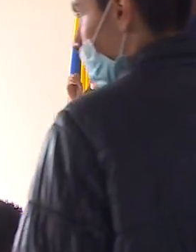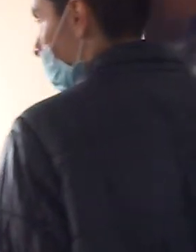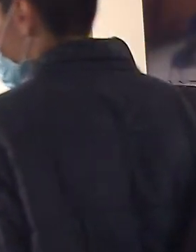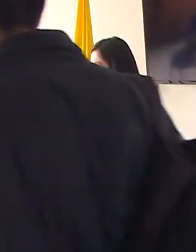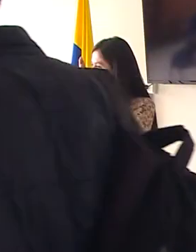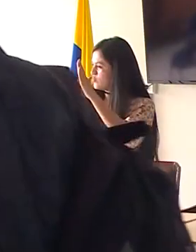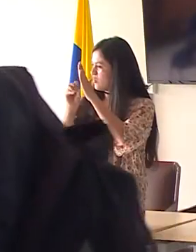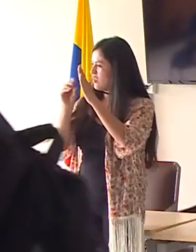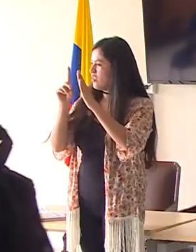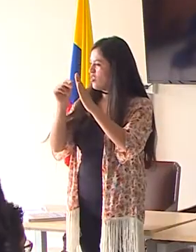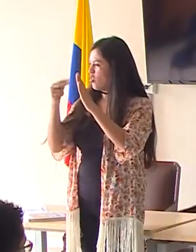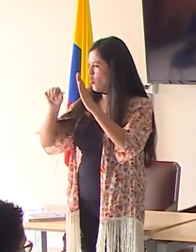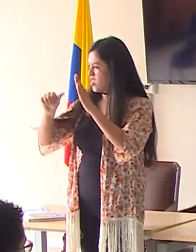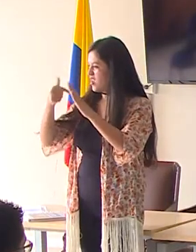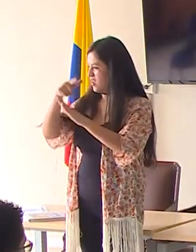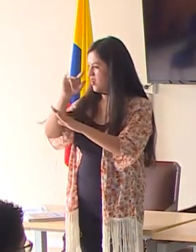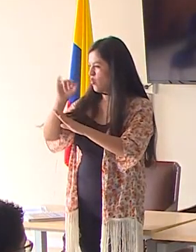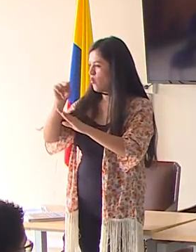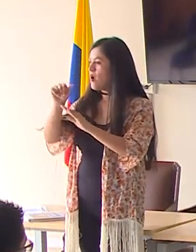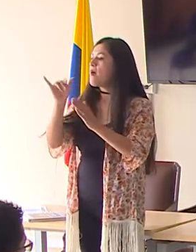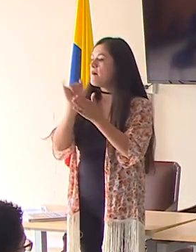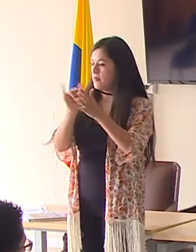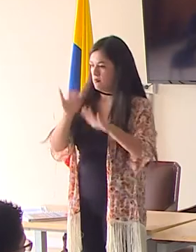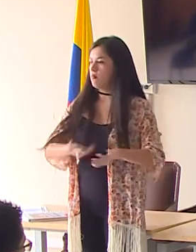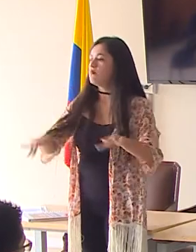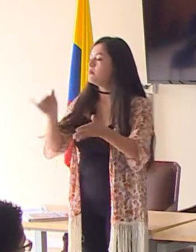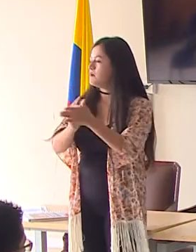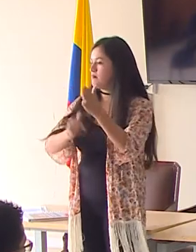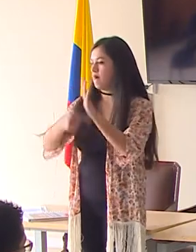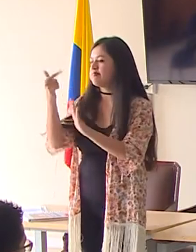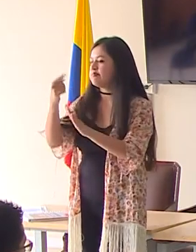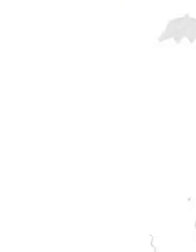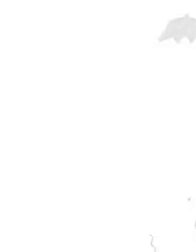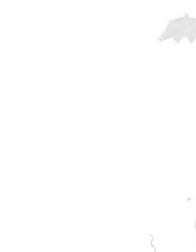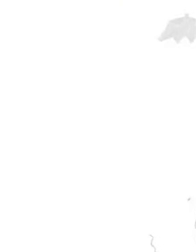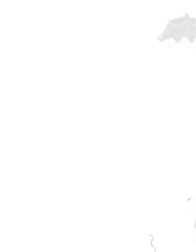urbanos importantes para el momento en que es localizado y el relleno